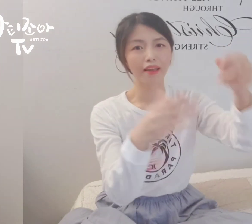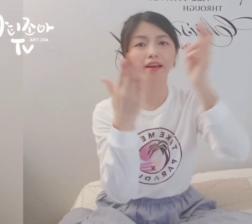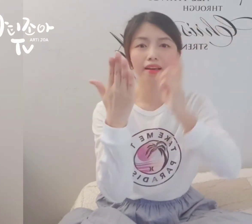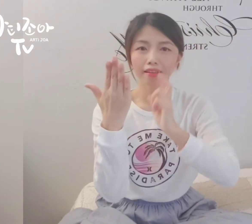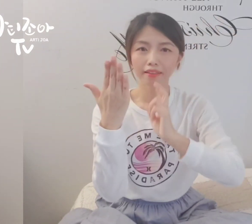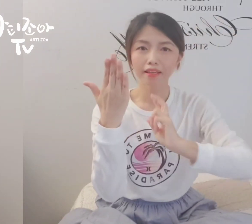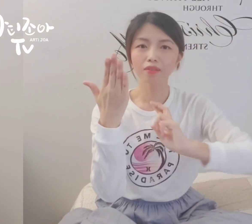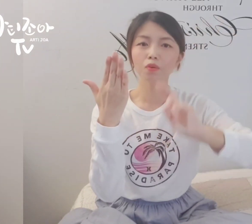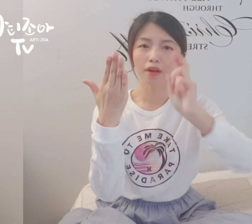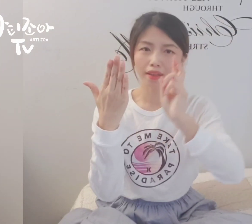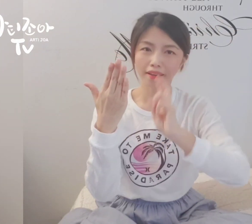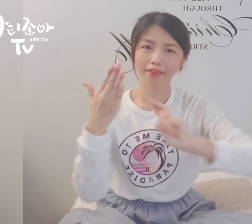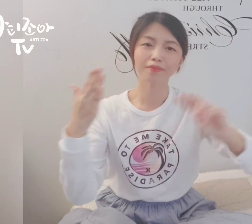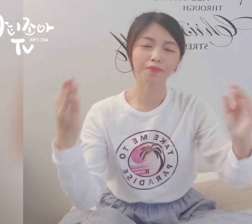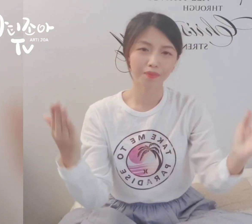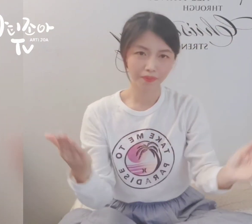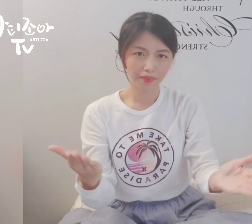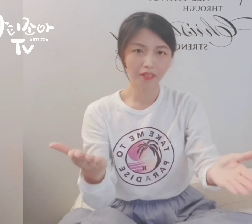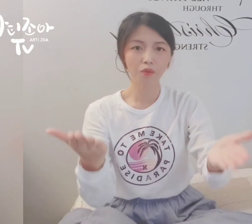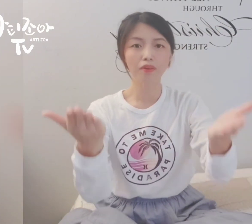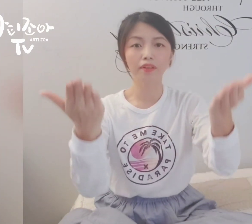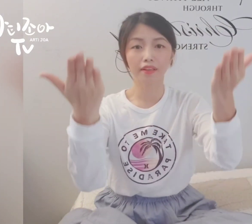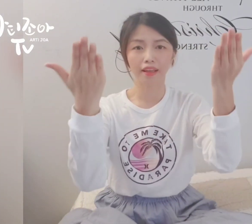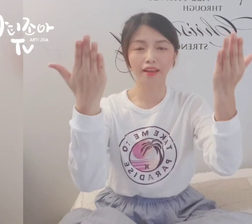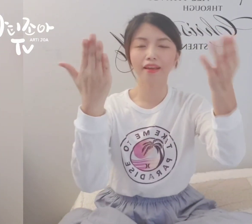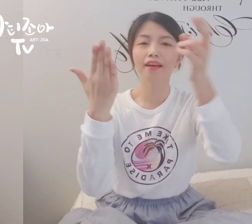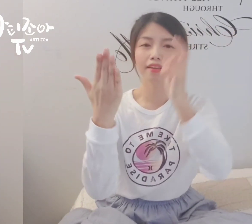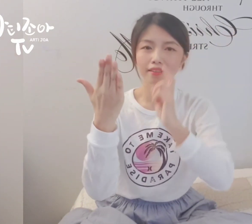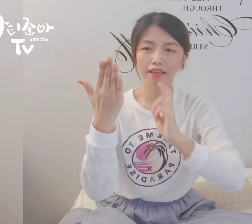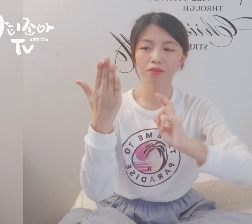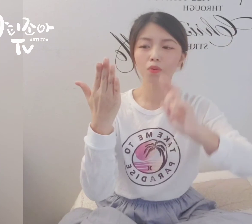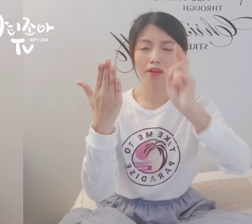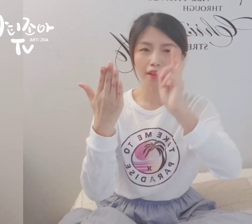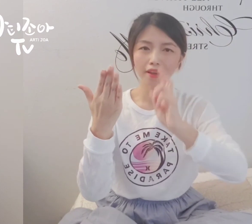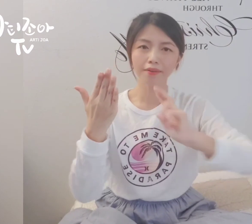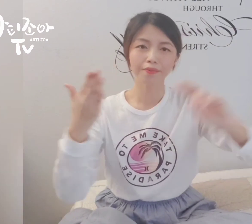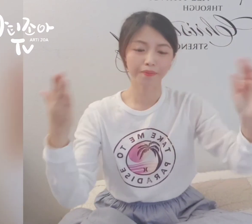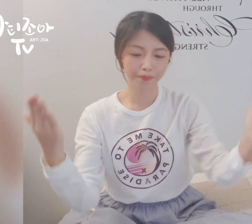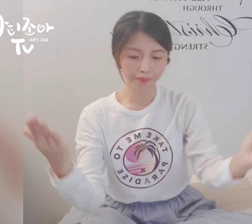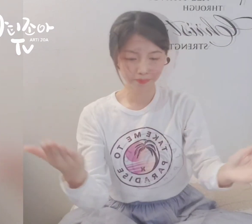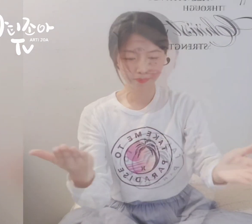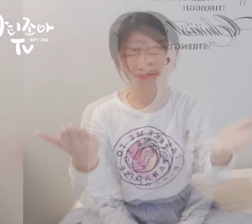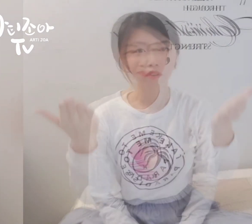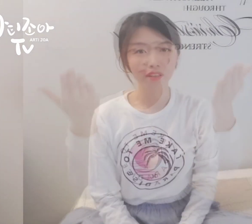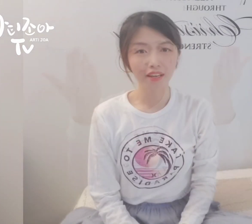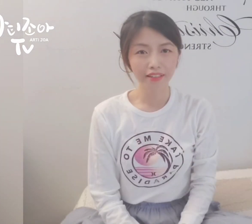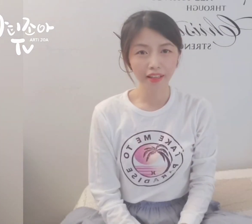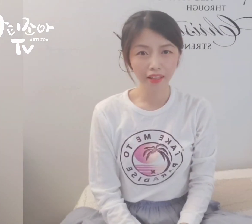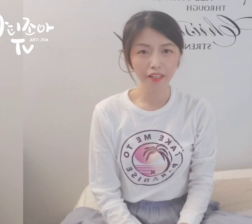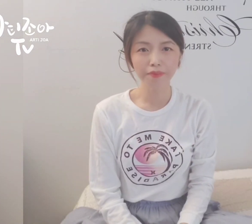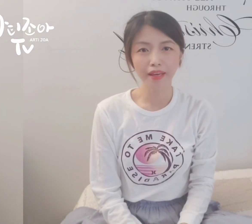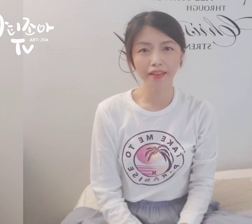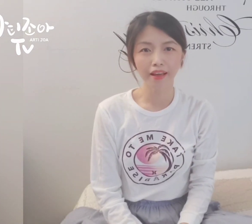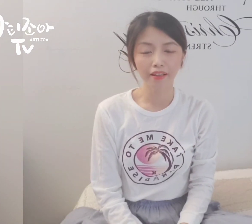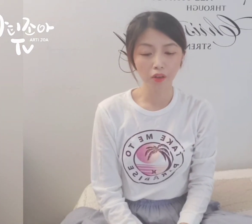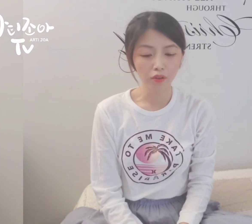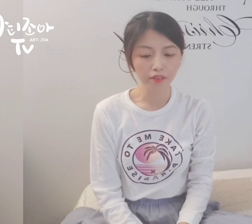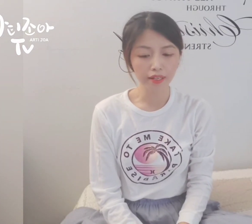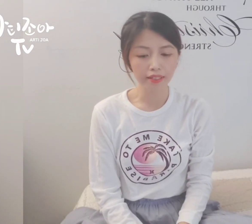찬송하네 찬송을 드리네 찬송하네 전능하신 하나님 찬양.